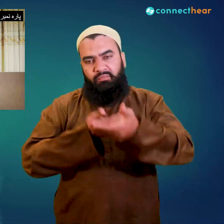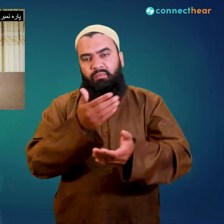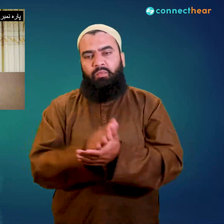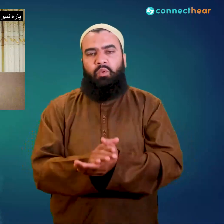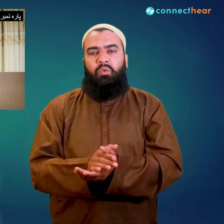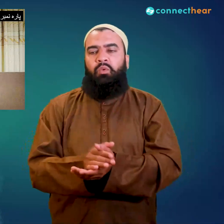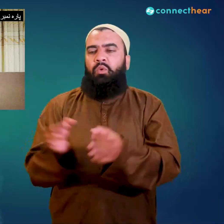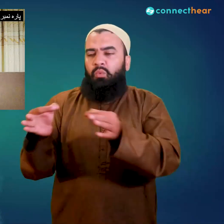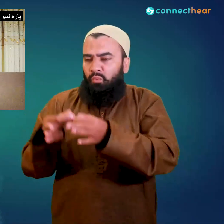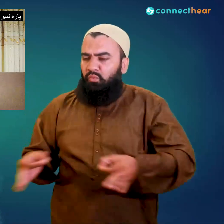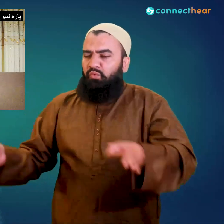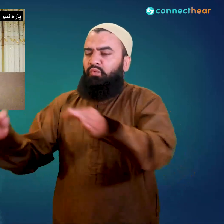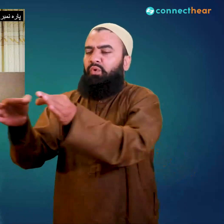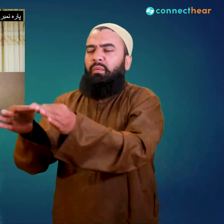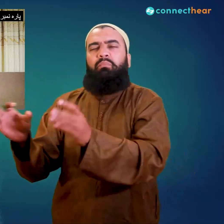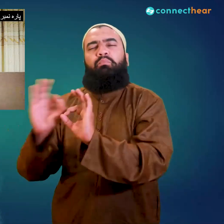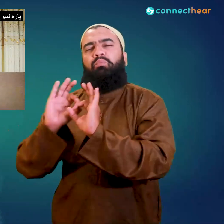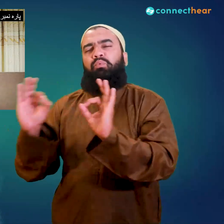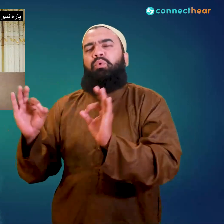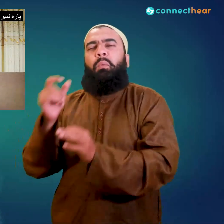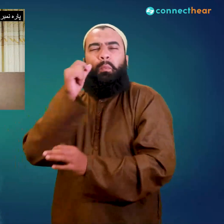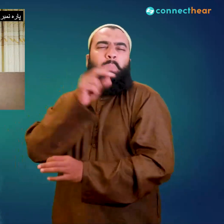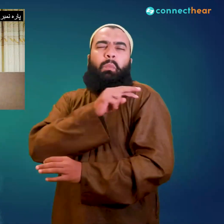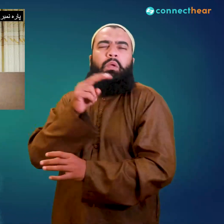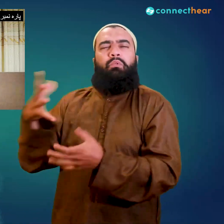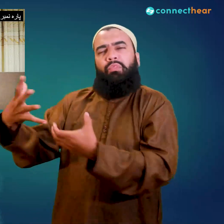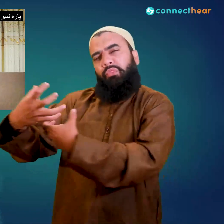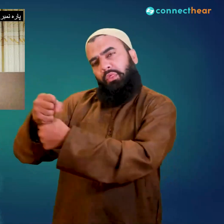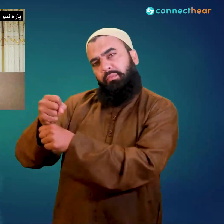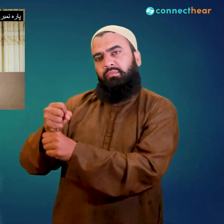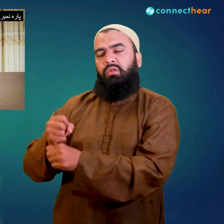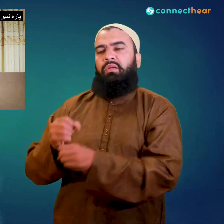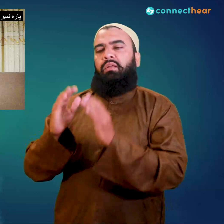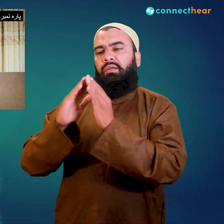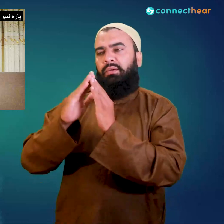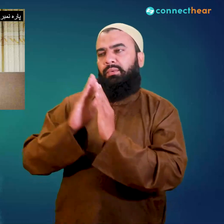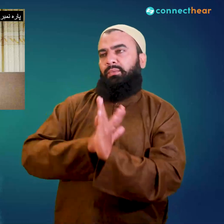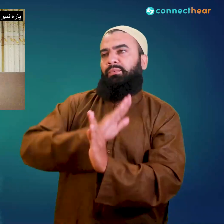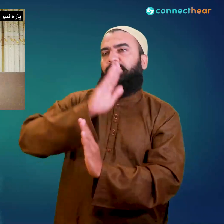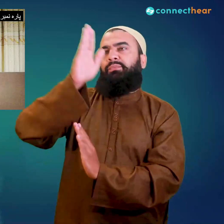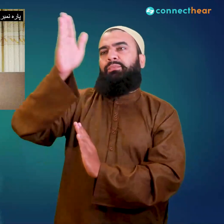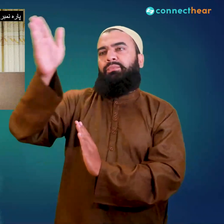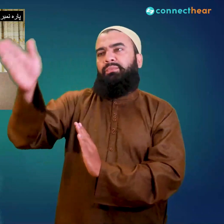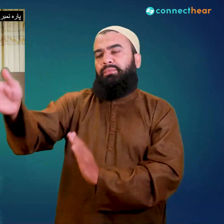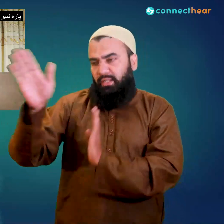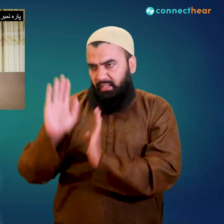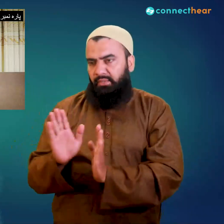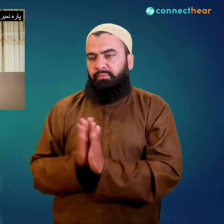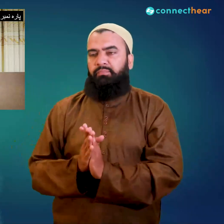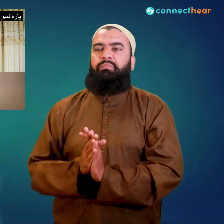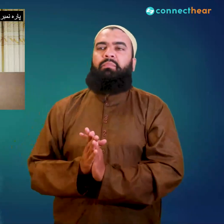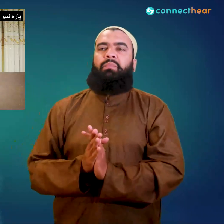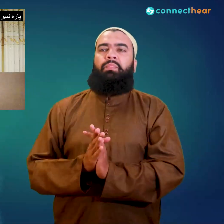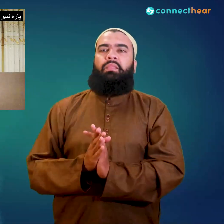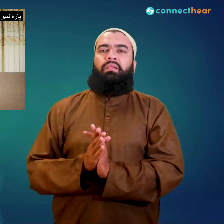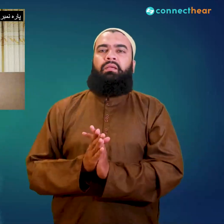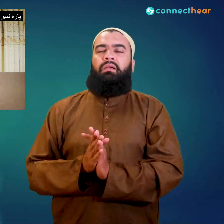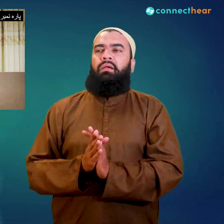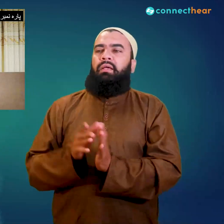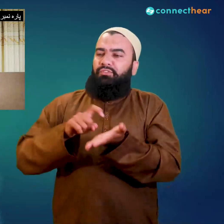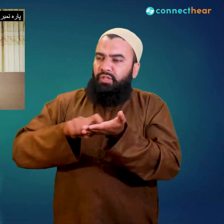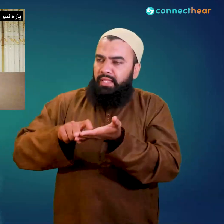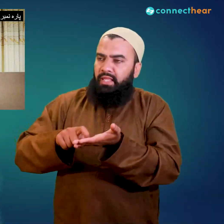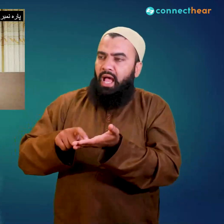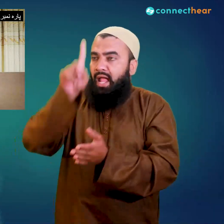سب خاندان سے یوسف علیہ السلام نے فرمایا کہ وہ اللہ کے حکم سے مصر میں آ